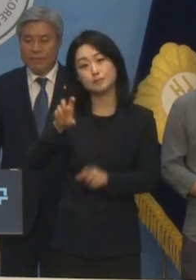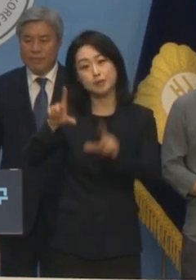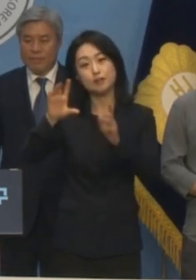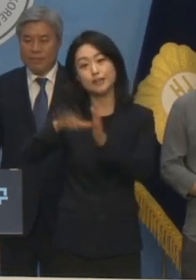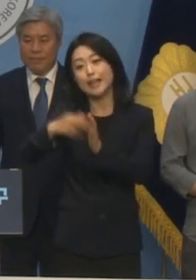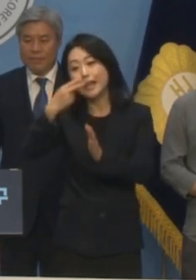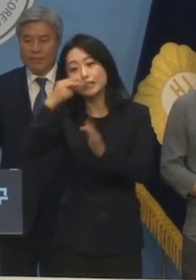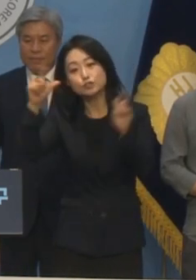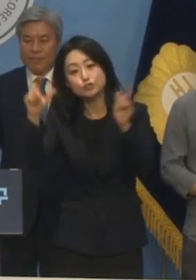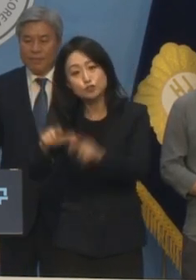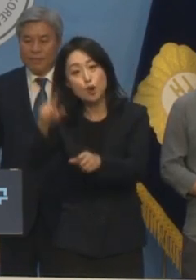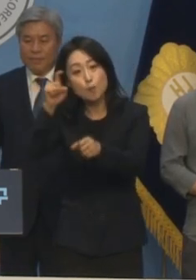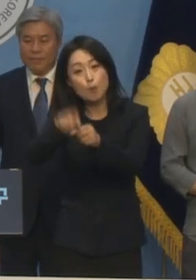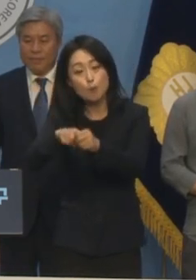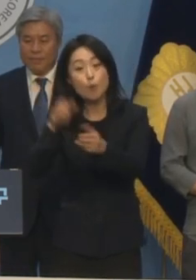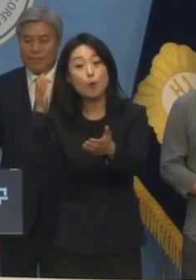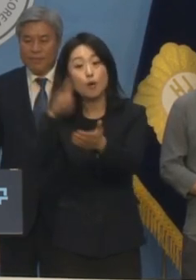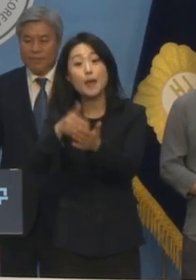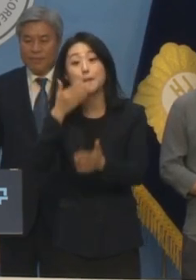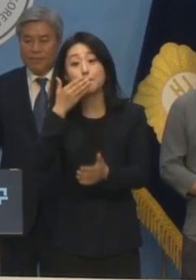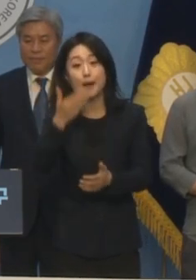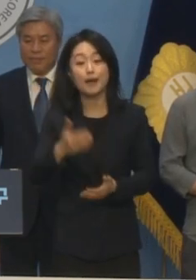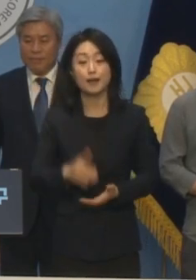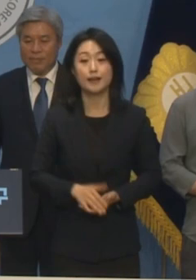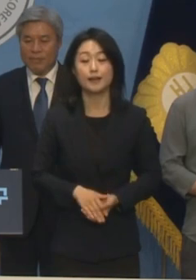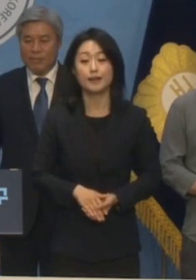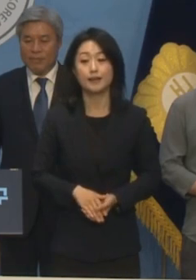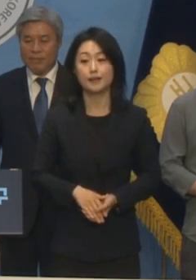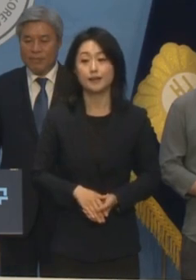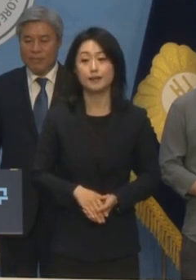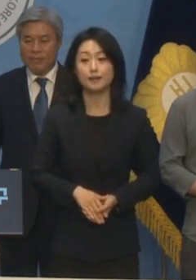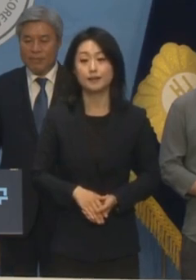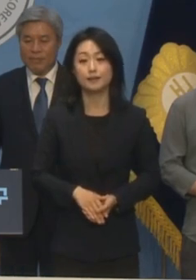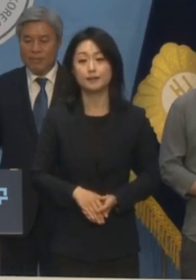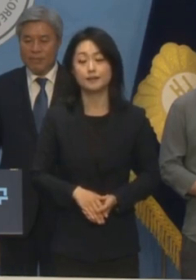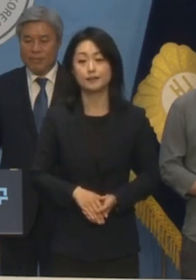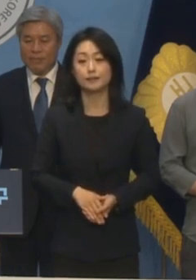감축 목표를 달성할 수 있다는 분석이 이미 나와 있습니다.